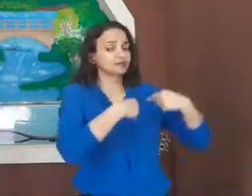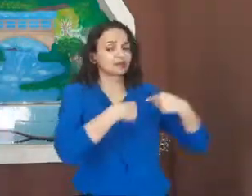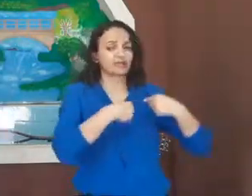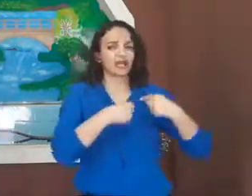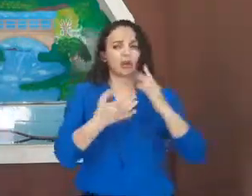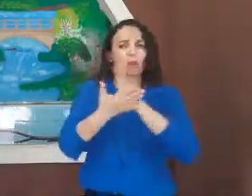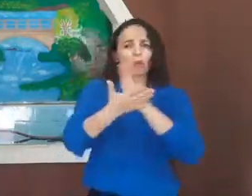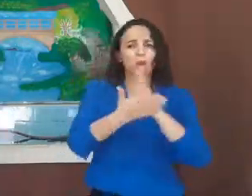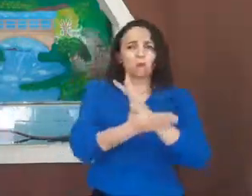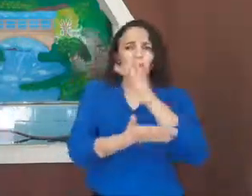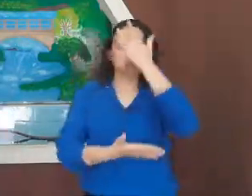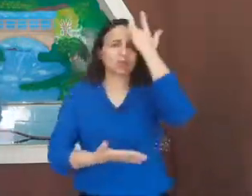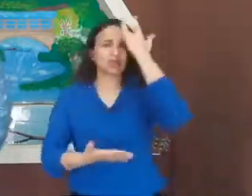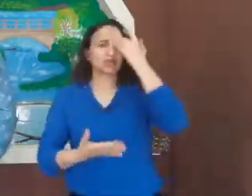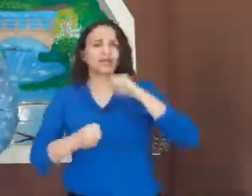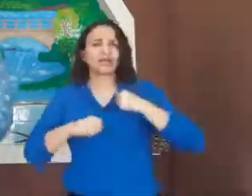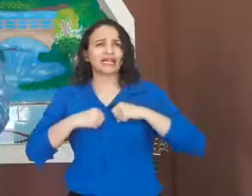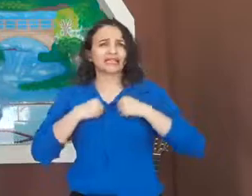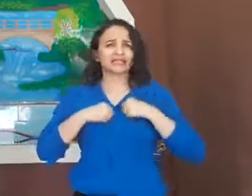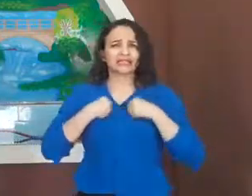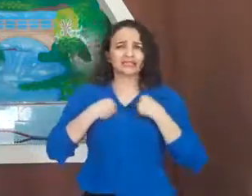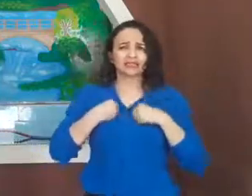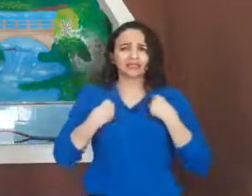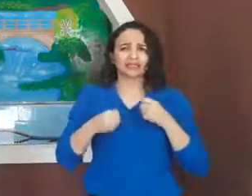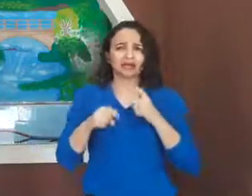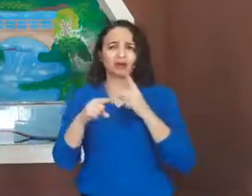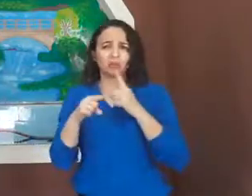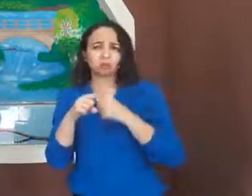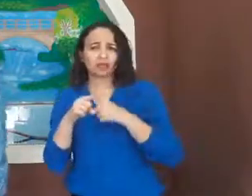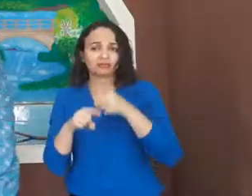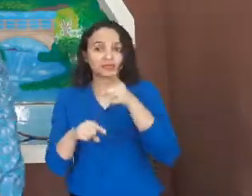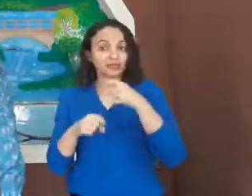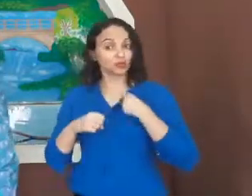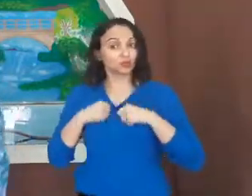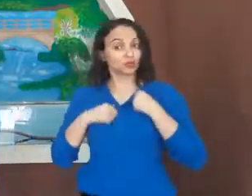por algumas coisas, né? Por que você não tem ansiedade de buscar a Deus?